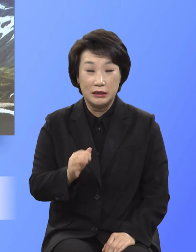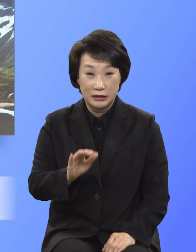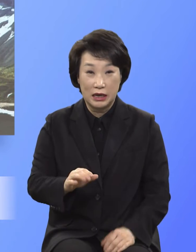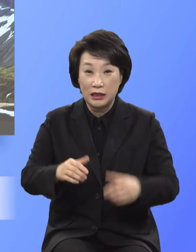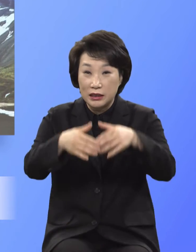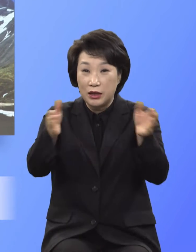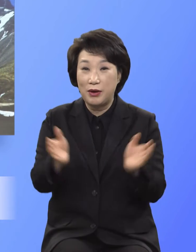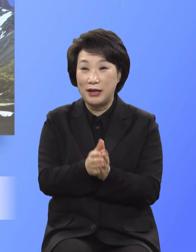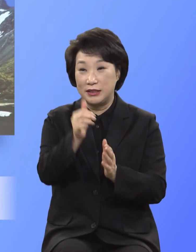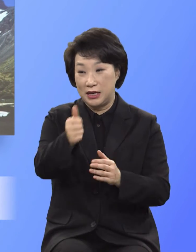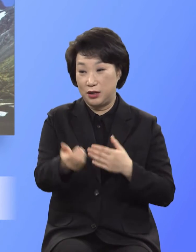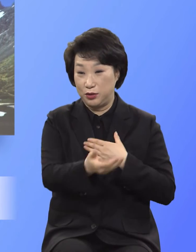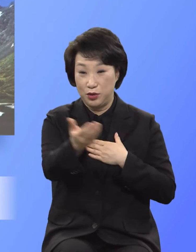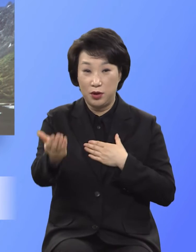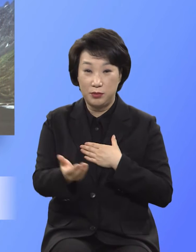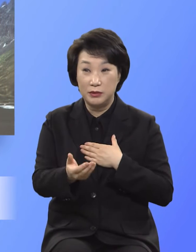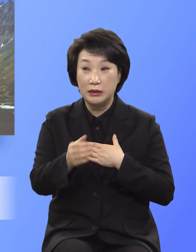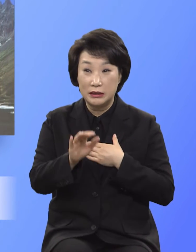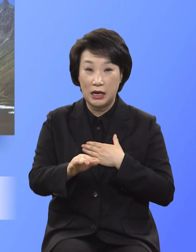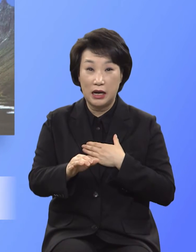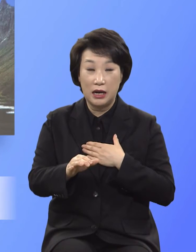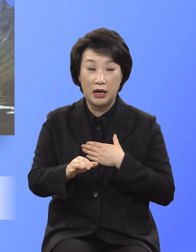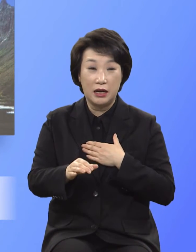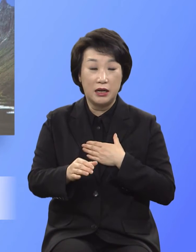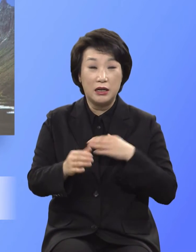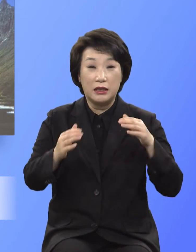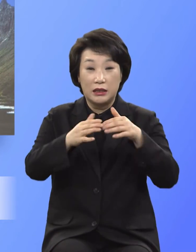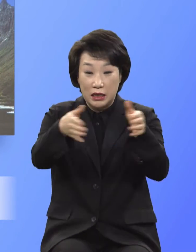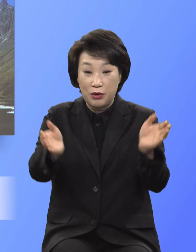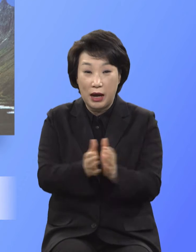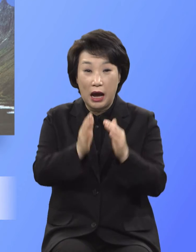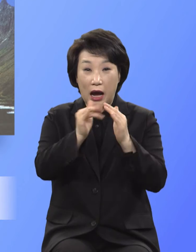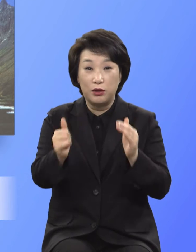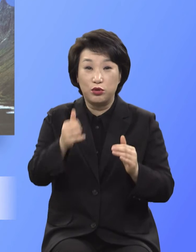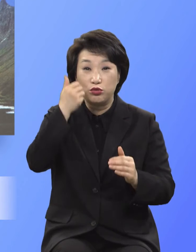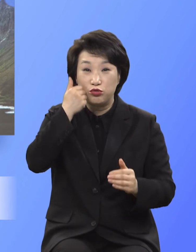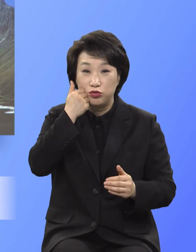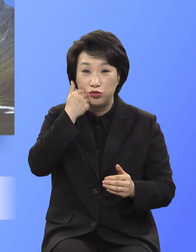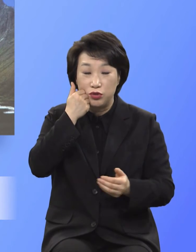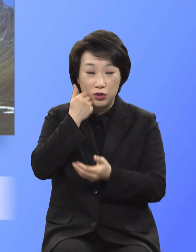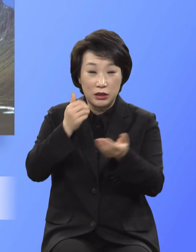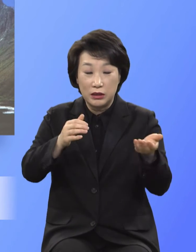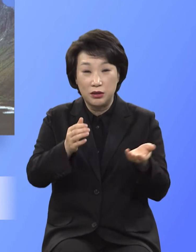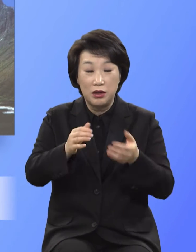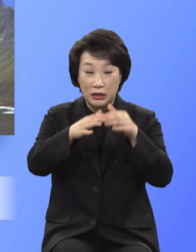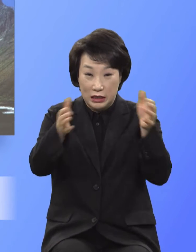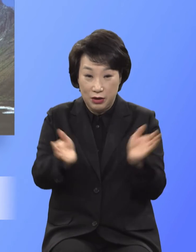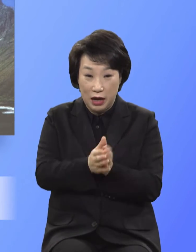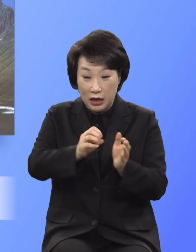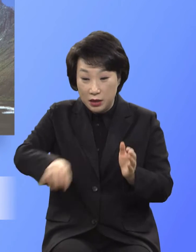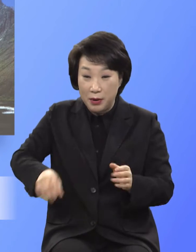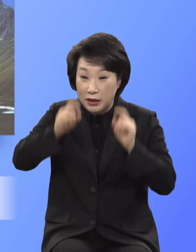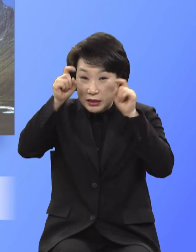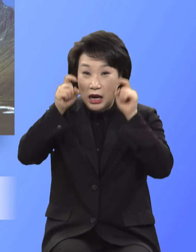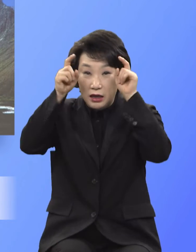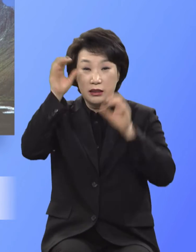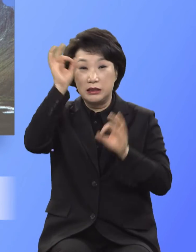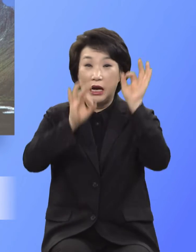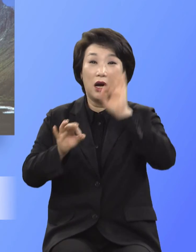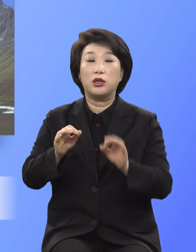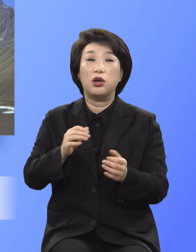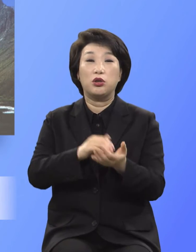우리 기관장들, 구역 기관 식구들, 기관에 잊어버린 양들을